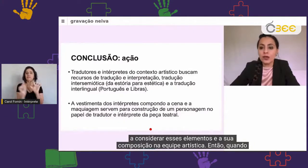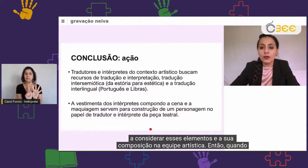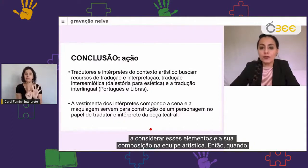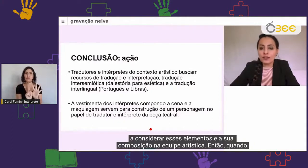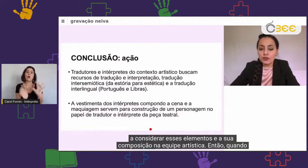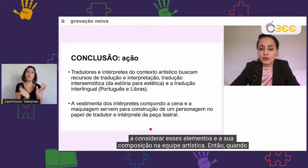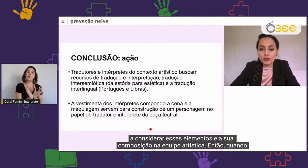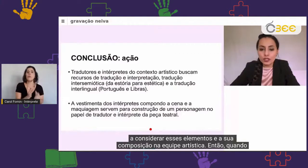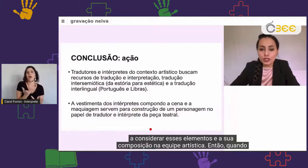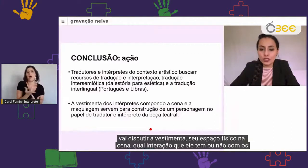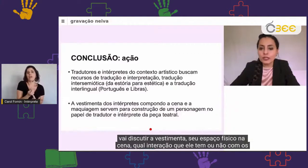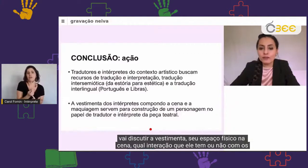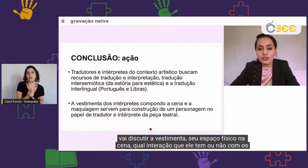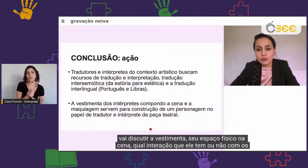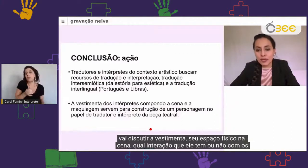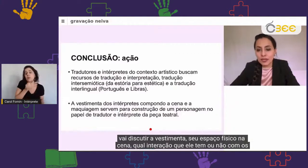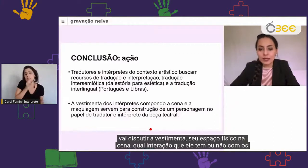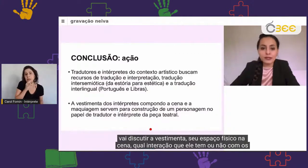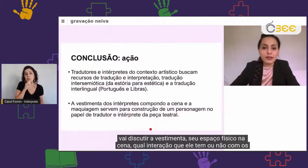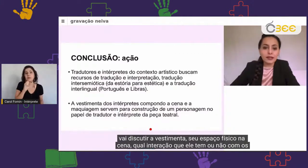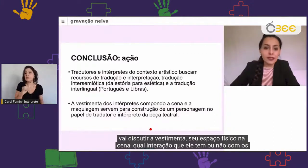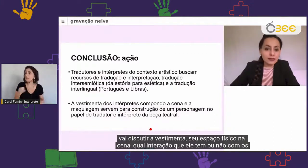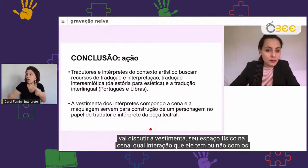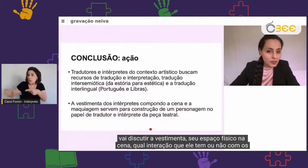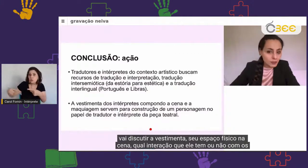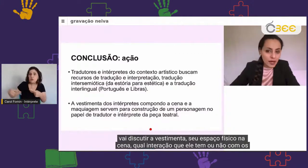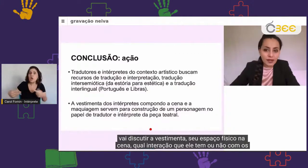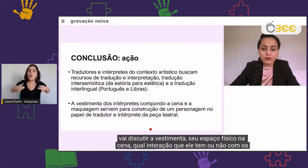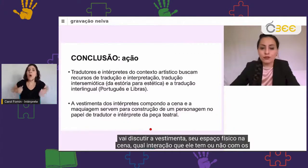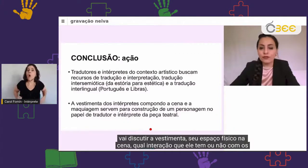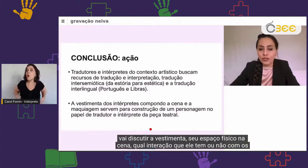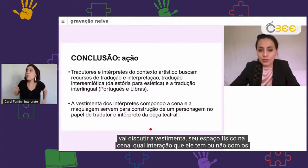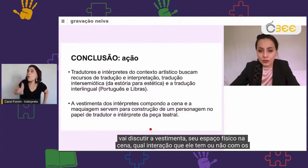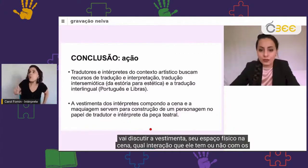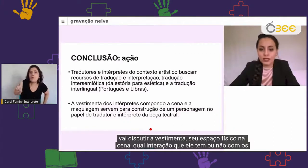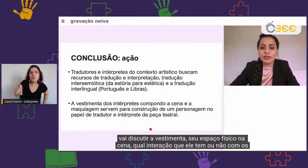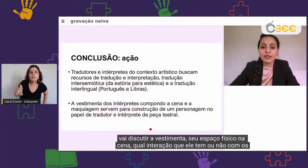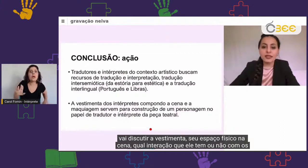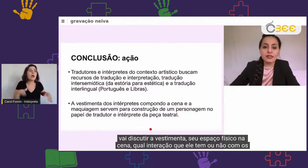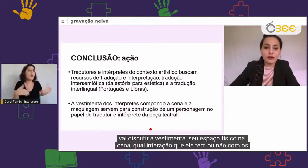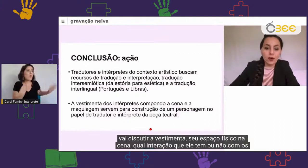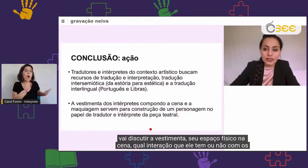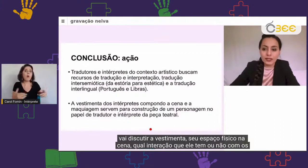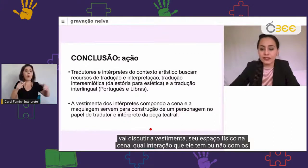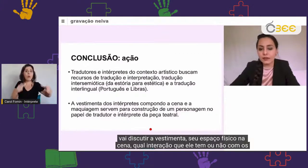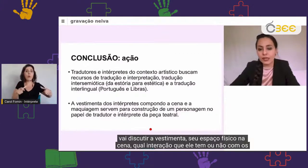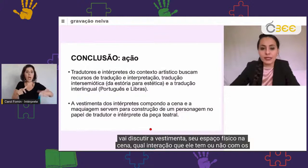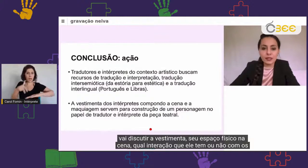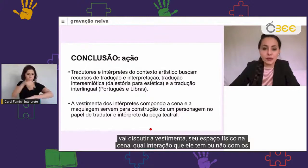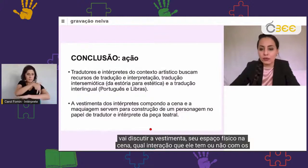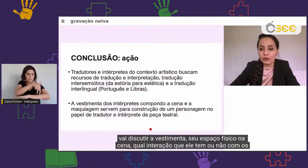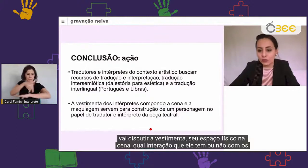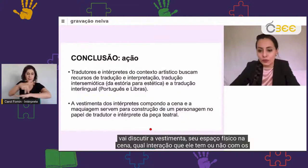artística. Então, quando vai discutir a vestimenta, seu espaço físico na cena, qual